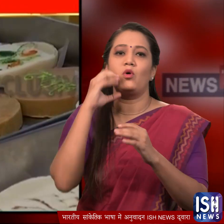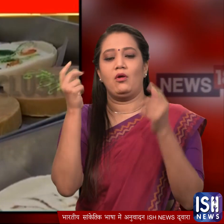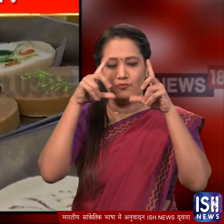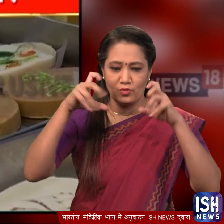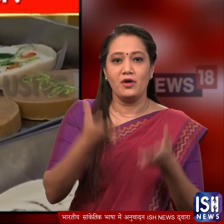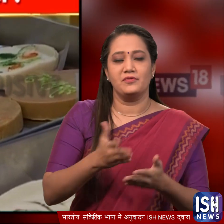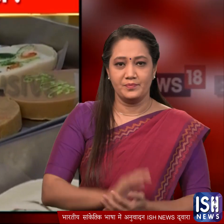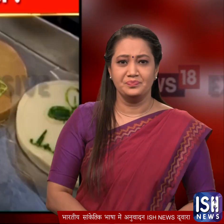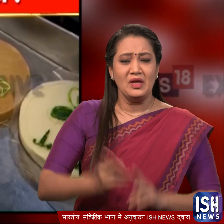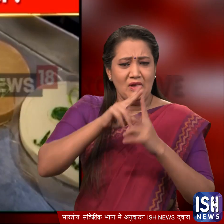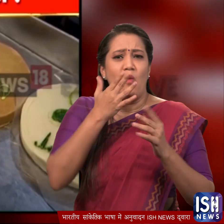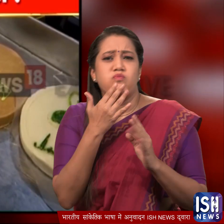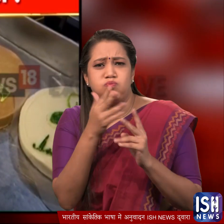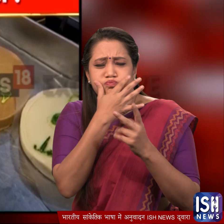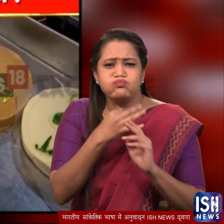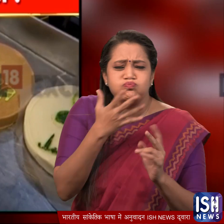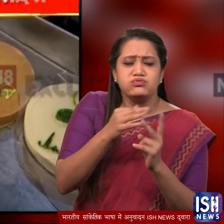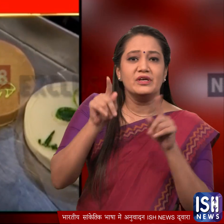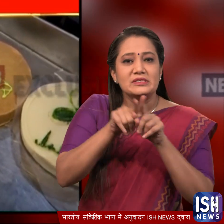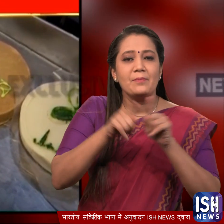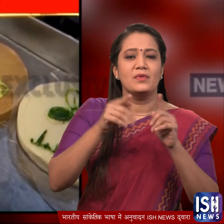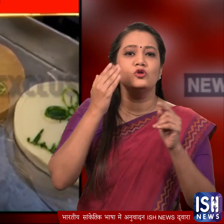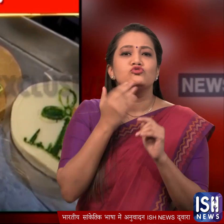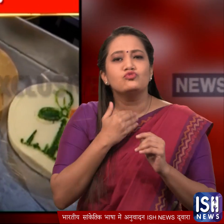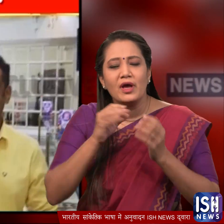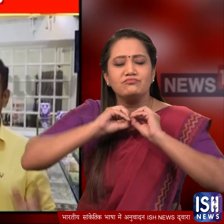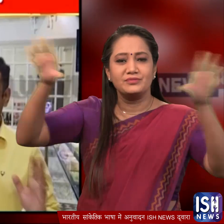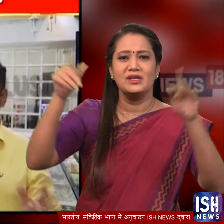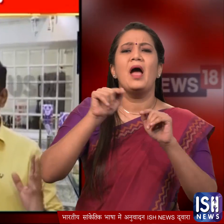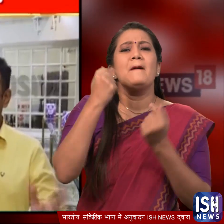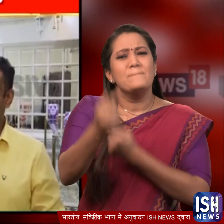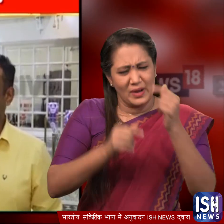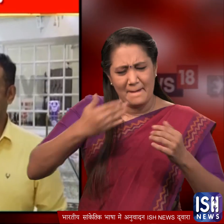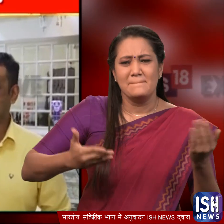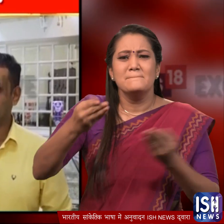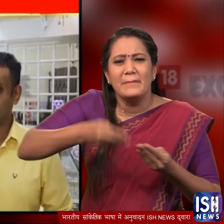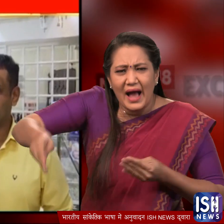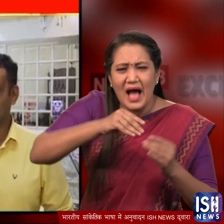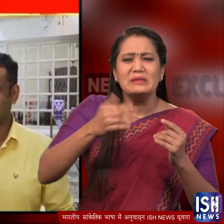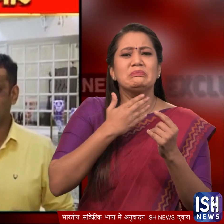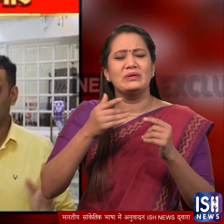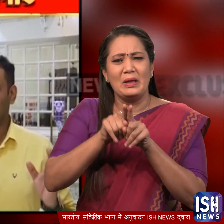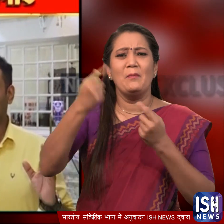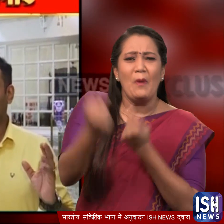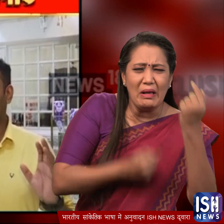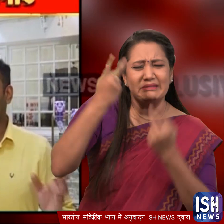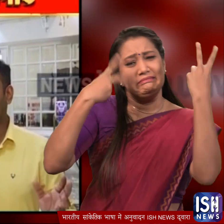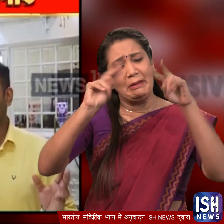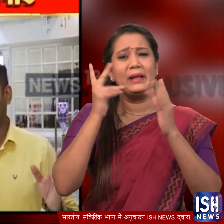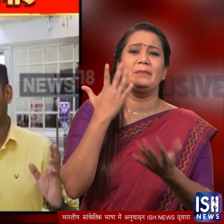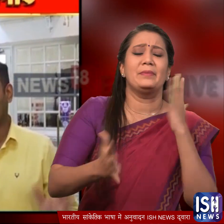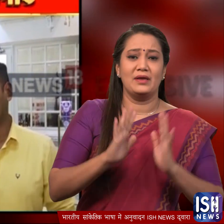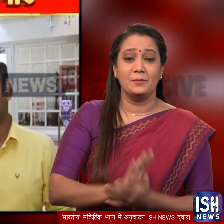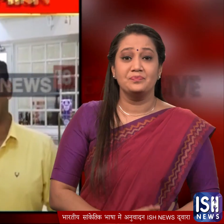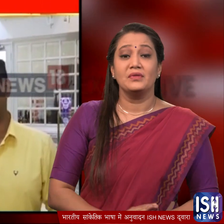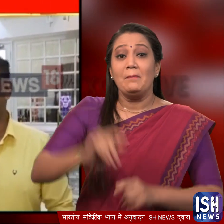पलटवार के बीच चुनावी रंग में रंगी ये मिठाइयां लोगों को मीठा संदेश देती हैं। बंगाल का पॉलिटिक्स में जितना भी कड़वाहट हो, बंगाल